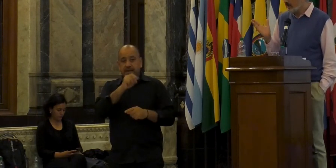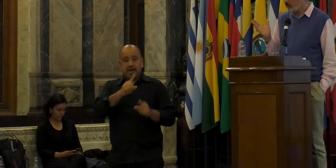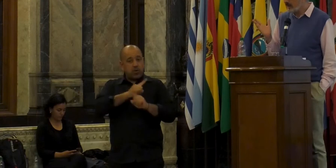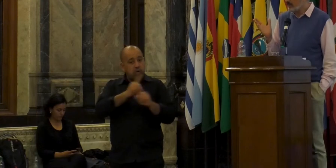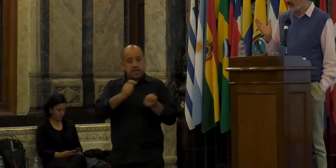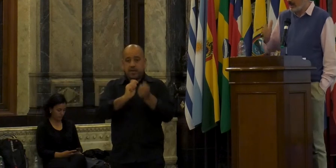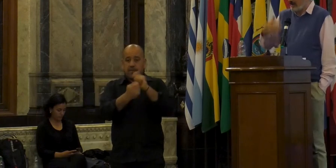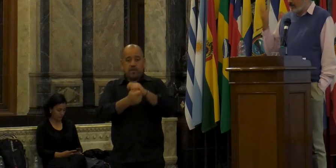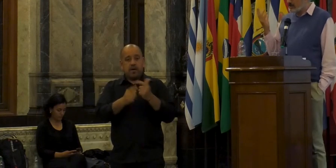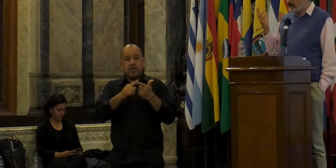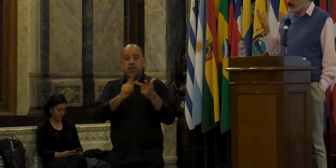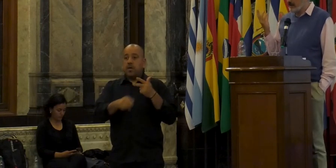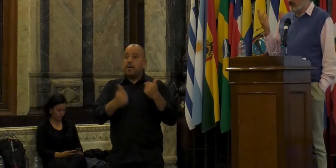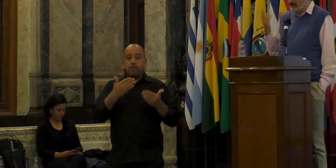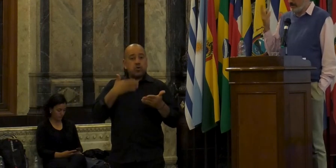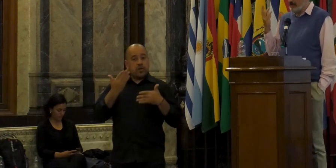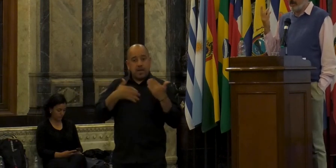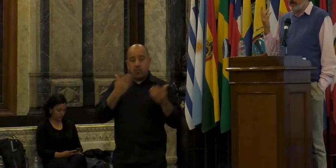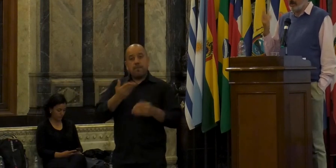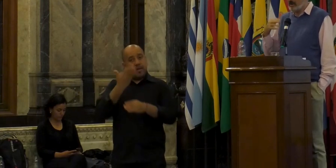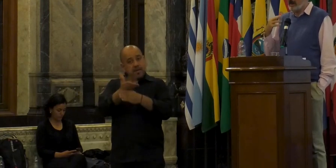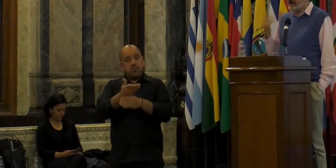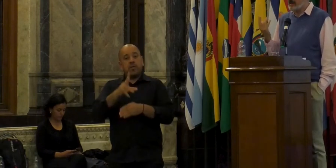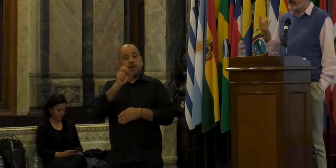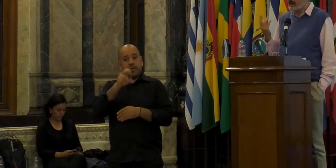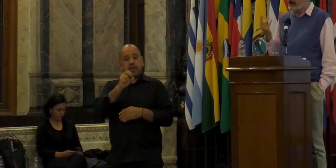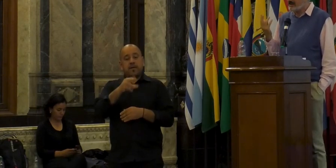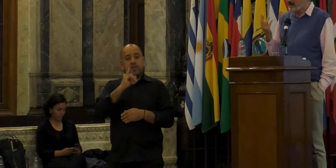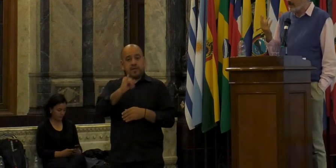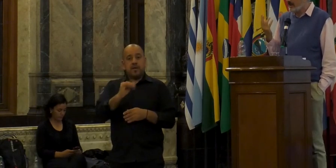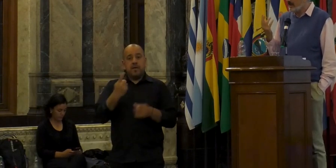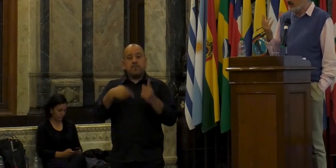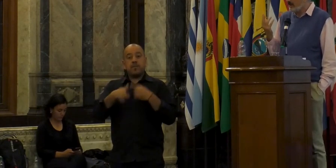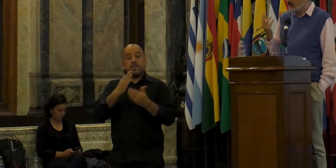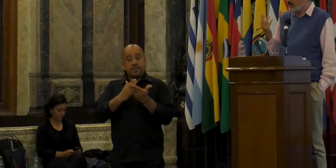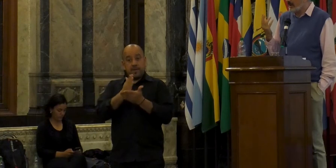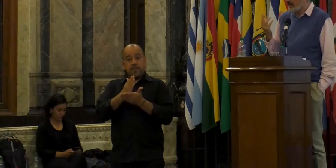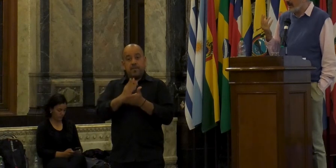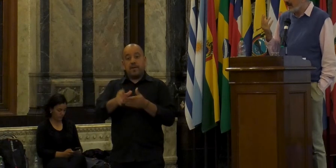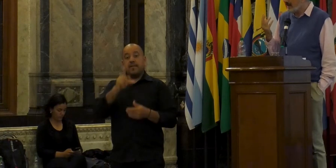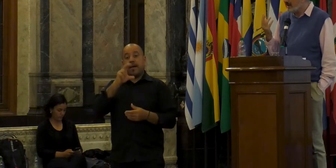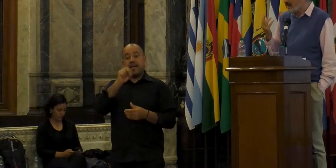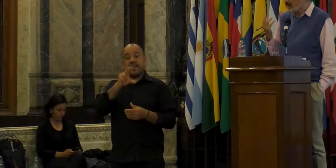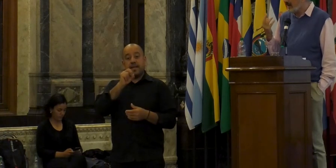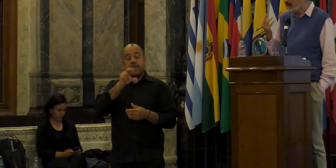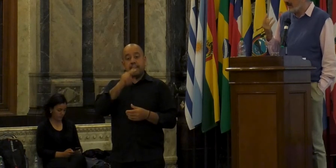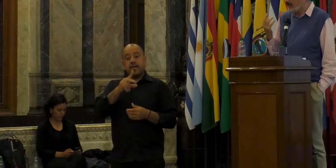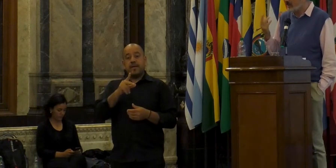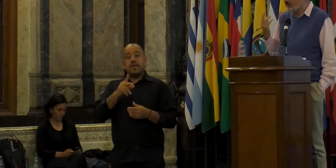muy en boga todo el rato. Reclamamos la crítica, está bien, pero yo creo que la crítica tiene que ser siempre, sobre todo la